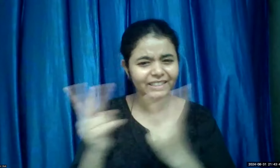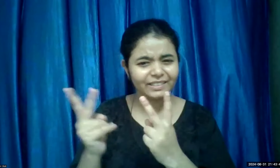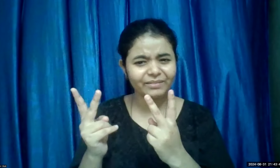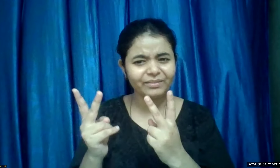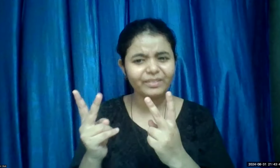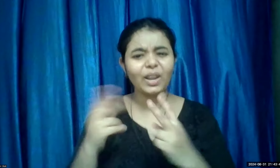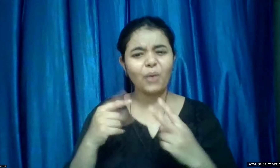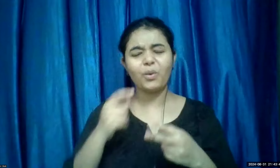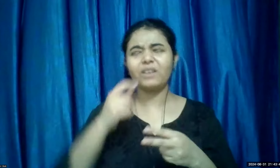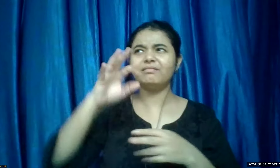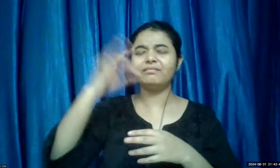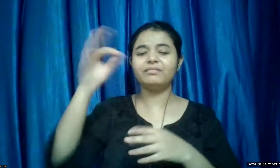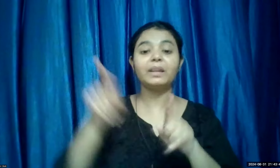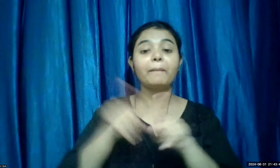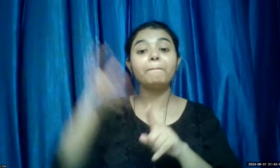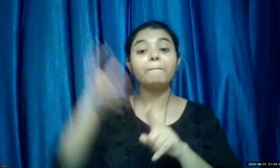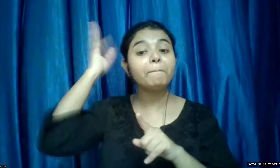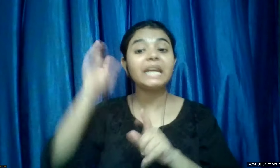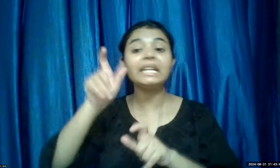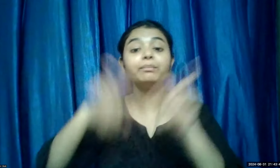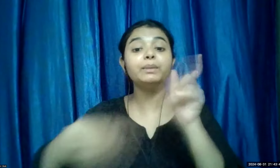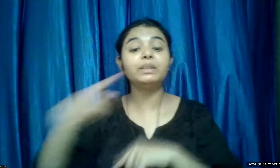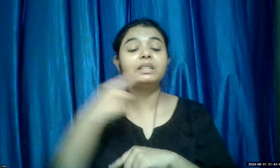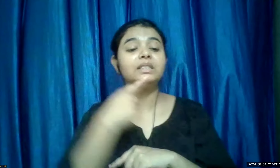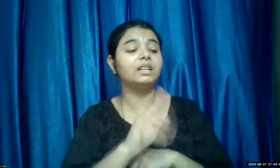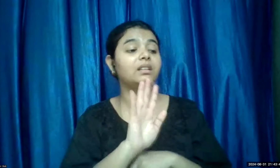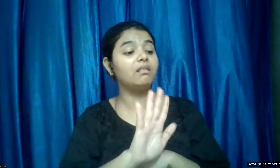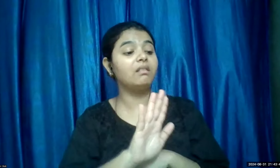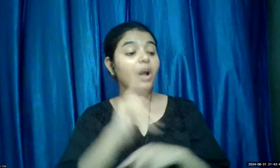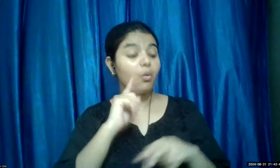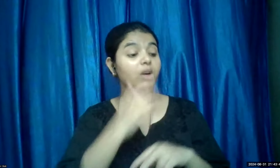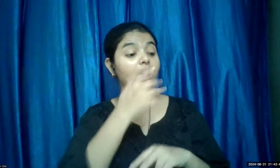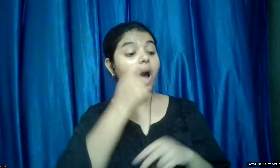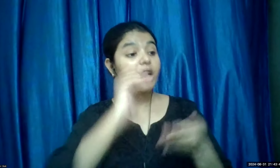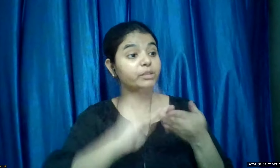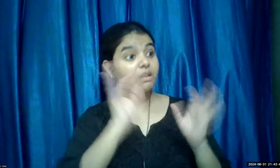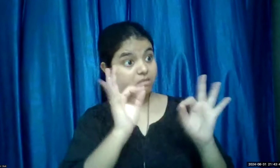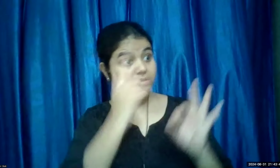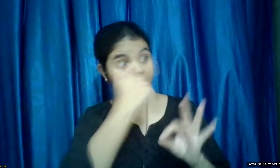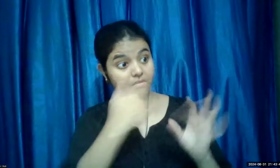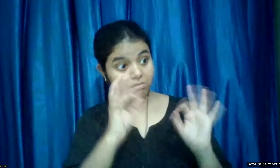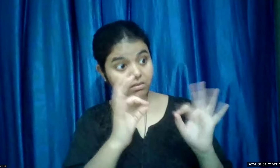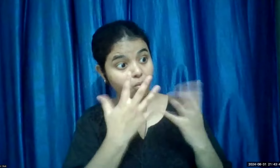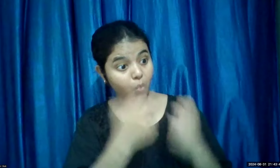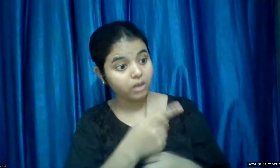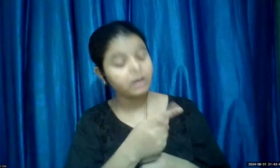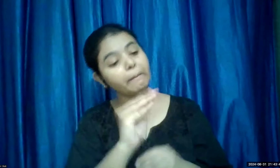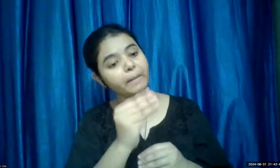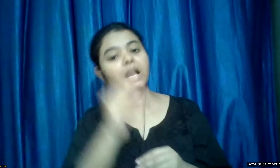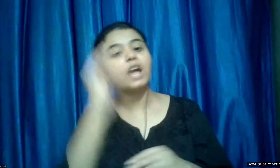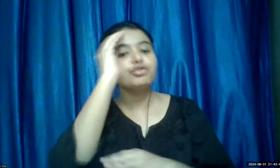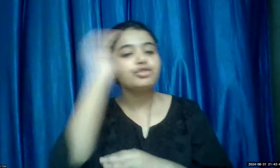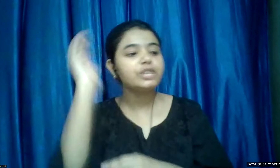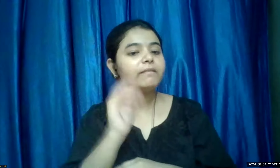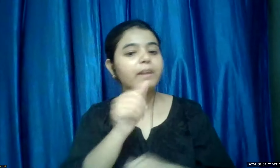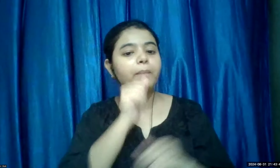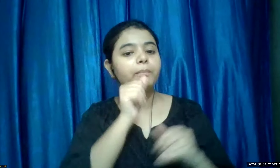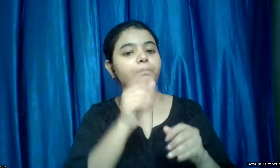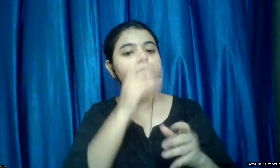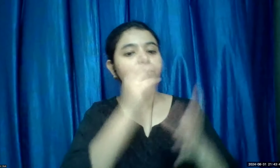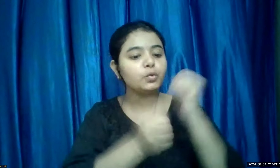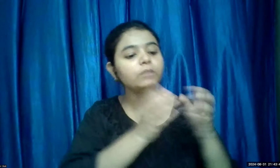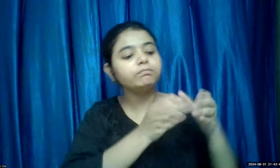उनको पंडित जी कहेंगे कि तुम जो है हर सोमवार का व्रत रखो और भगवान का दूध से अभिषेक करो तो तुमको अच्छे पति की प्राप्ति होगी।